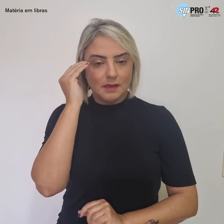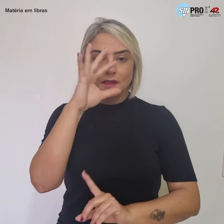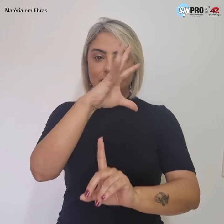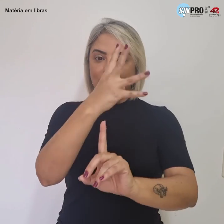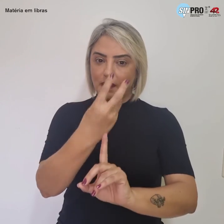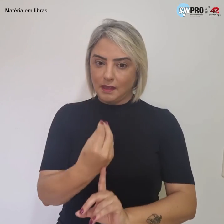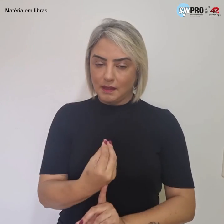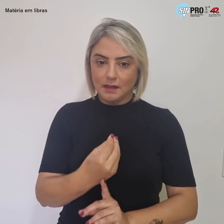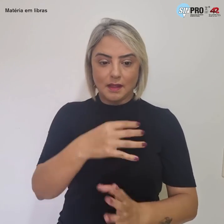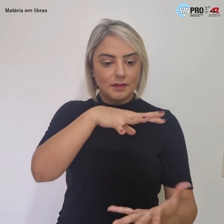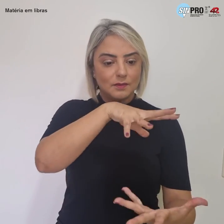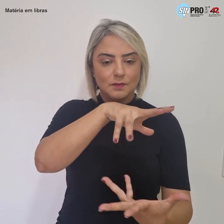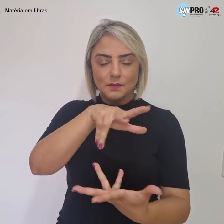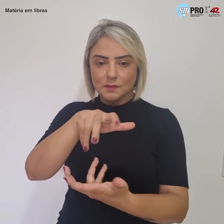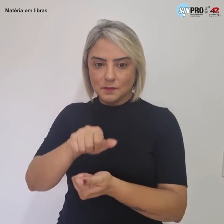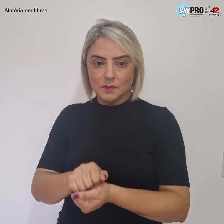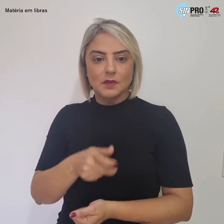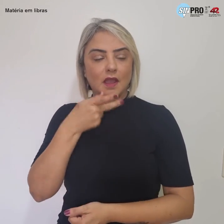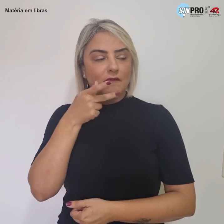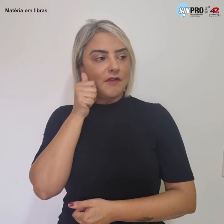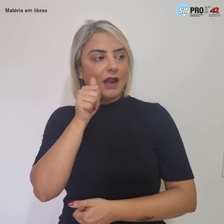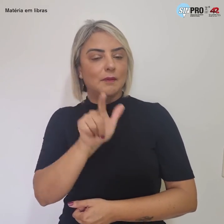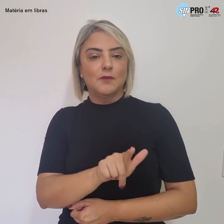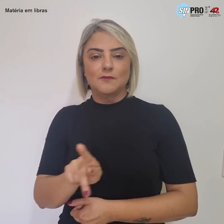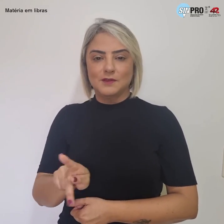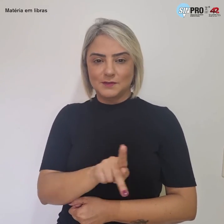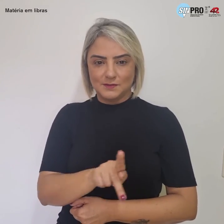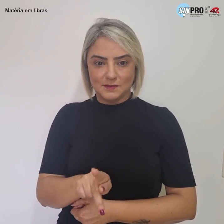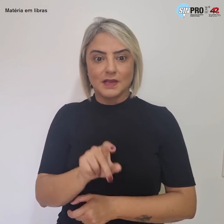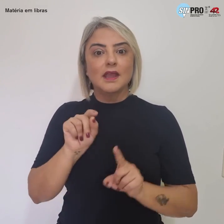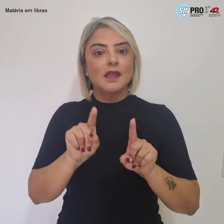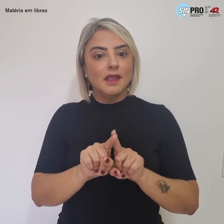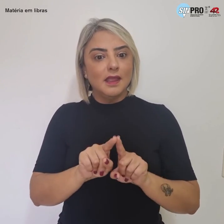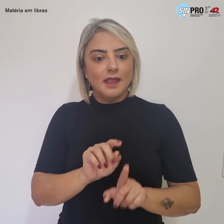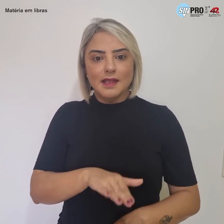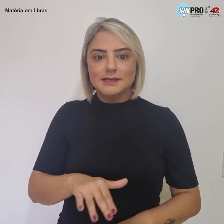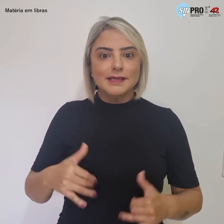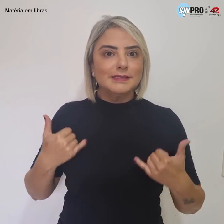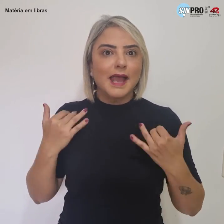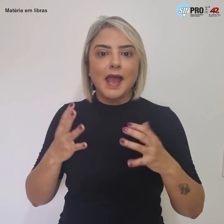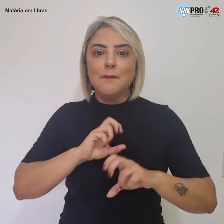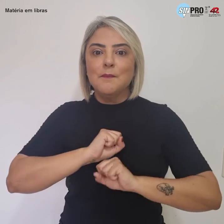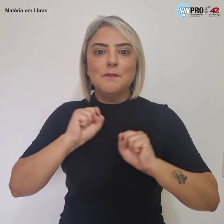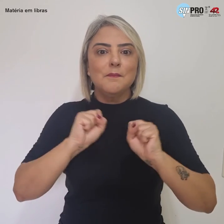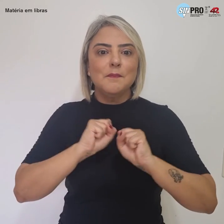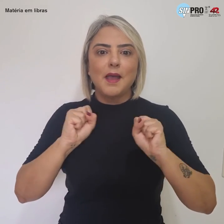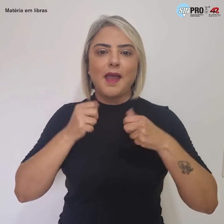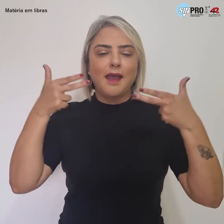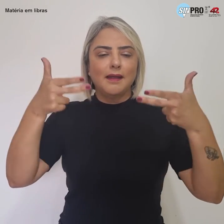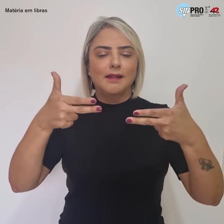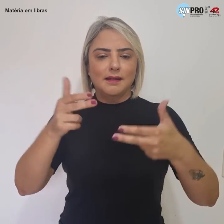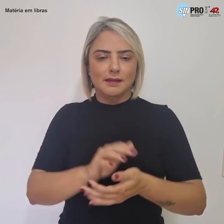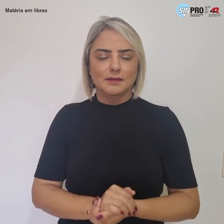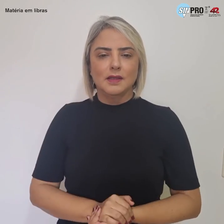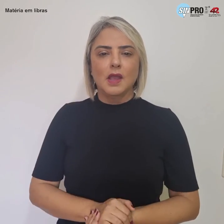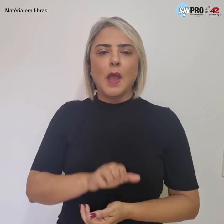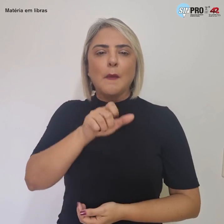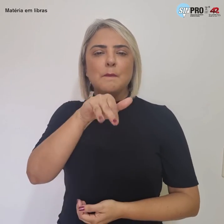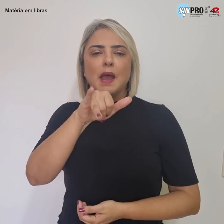arte está no mundo, conta Leônix. E eles se divertiram muito. Os parangolés da escola